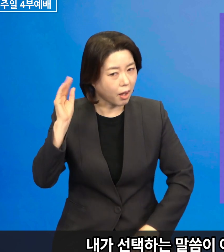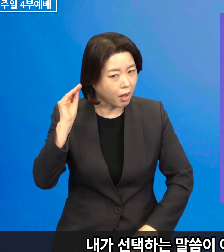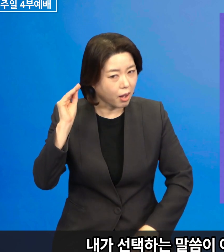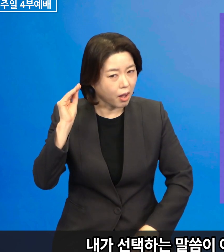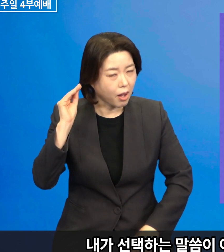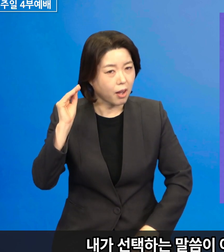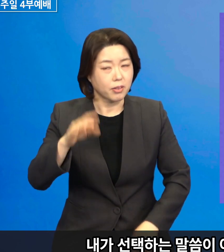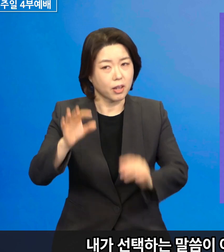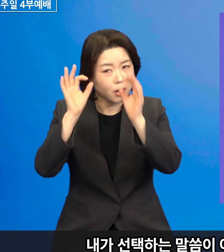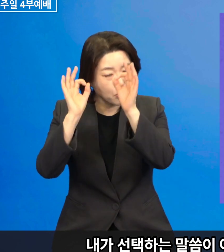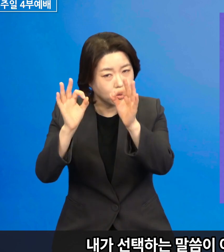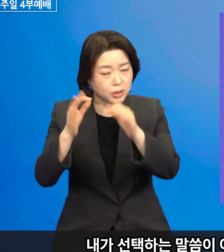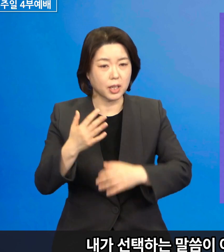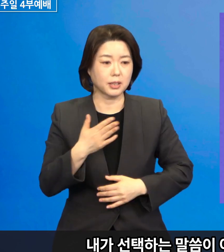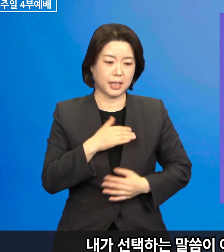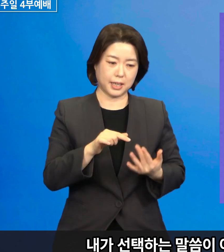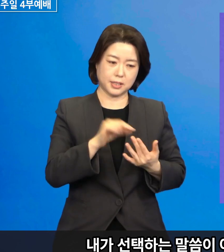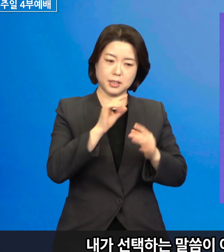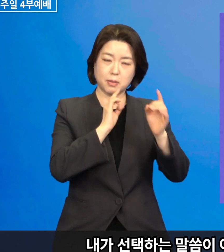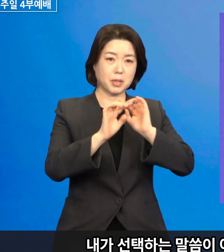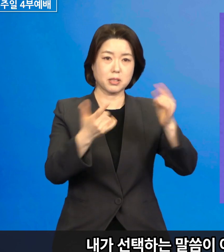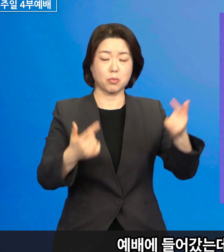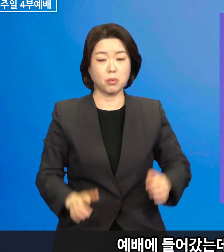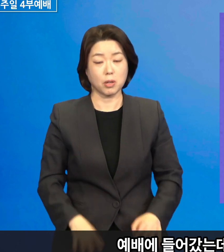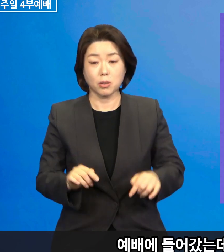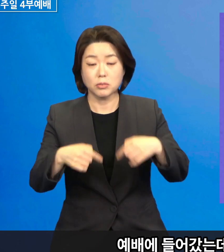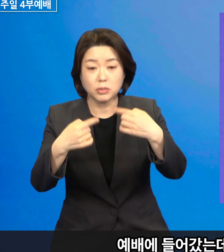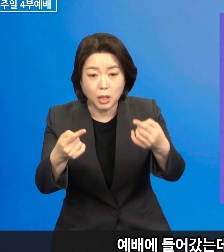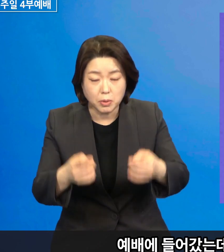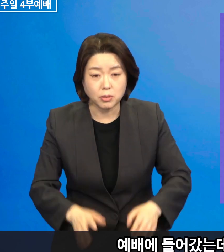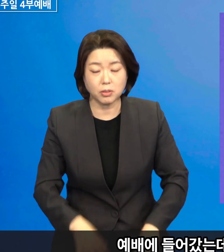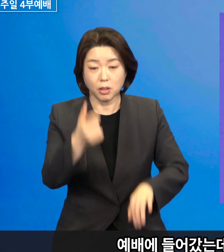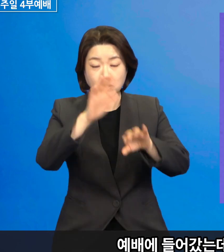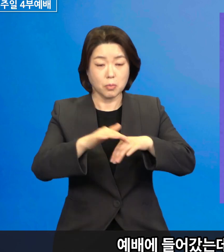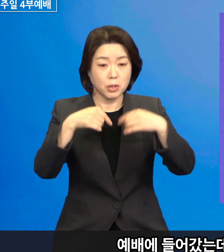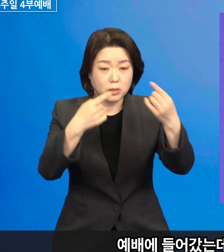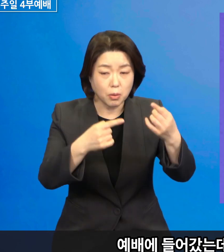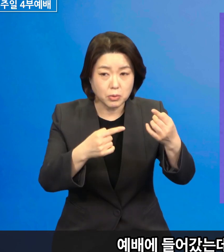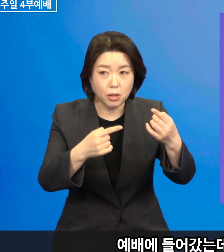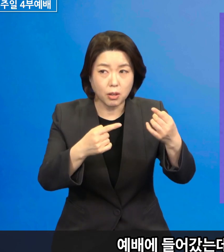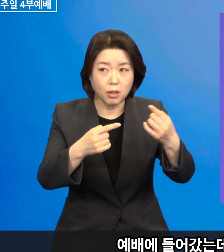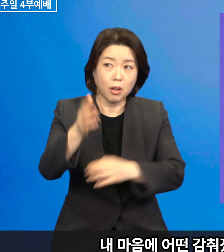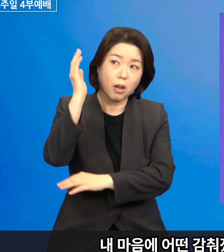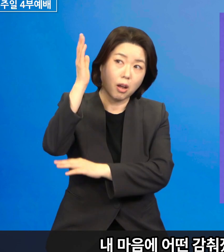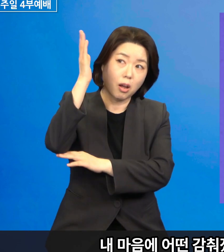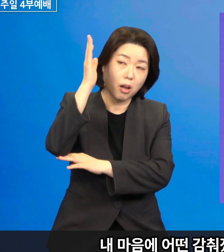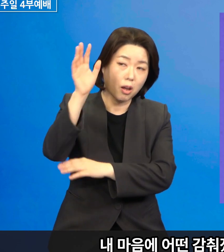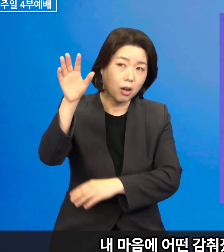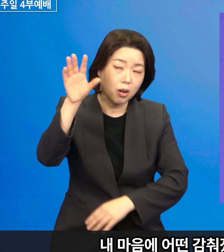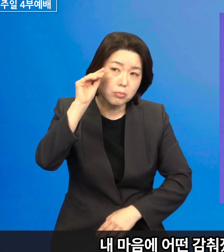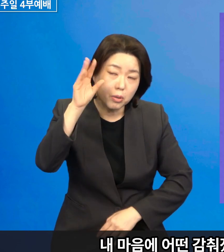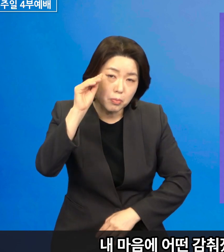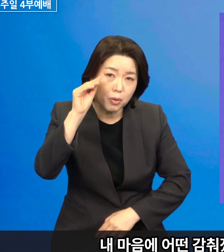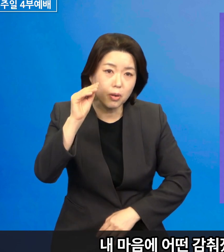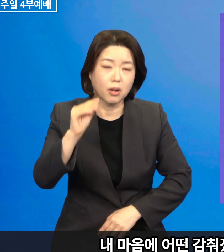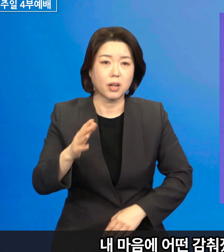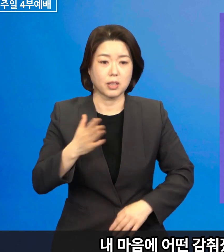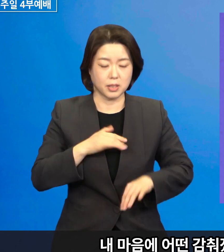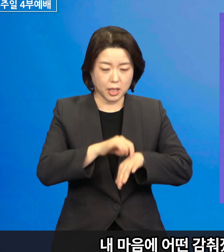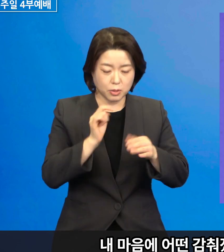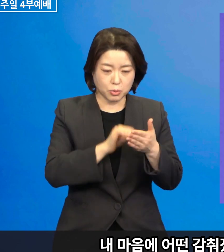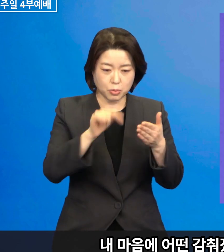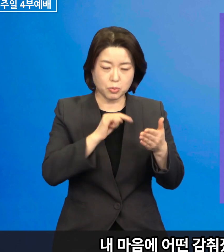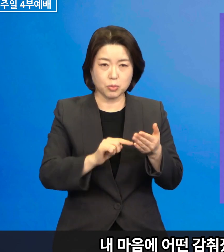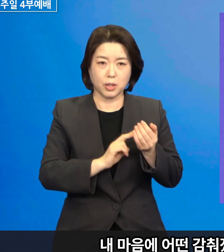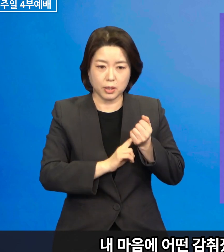내가 선택하는 말씀이 아니라 그냥 참여를 했는데 예배에 들어갔는데 들려진 말씀 때문에 내 마음에 어떤 감춰졌던